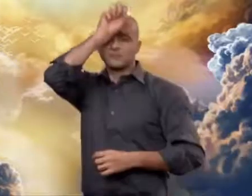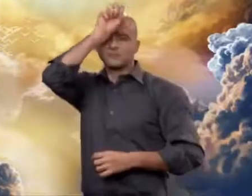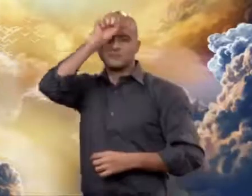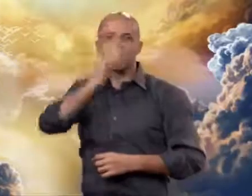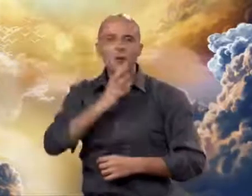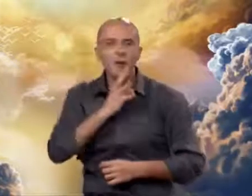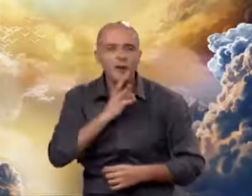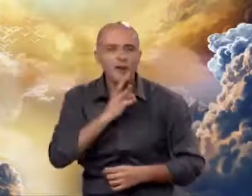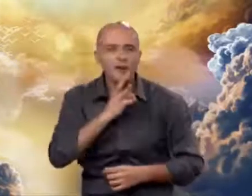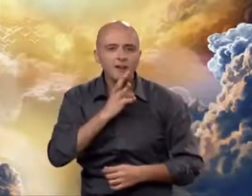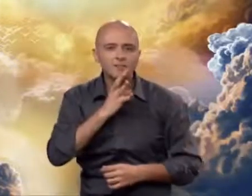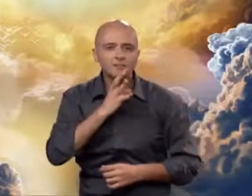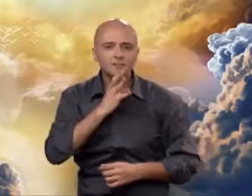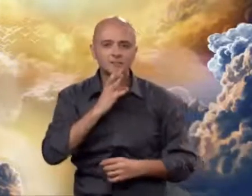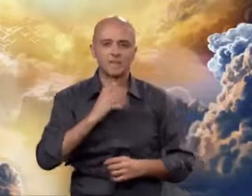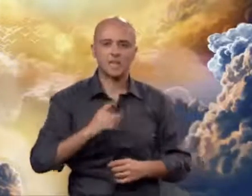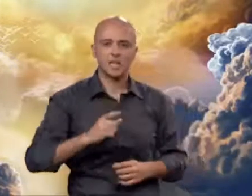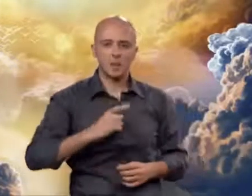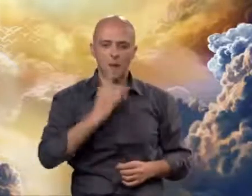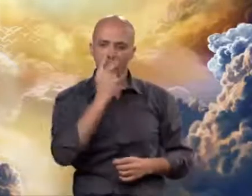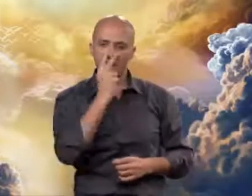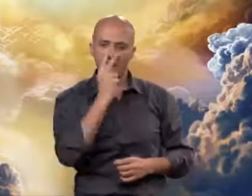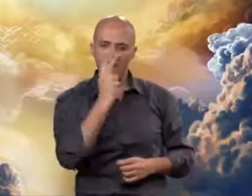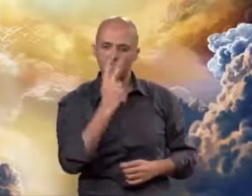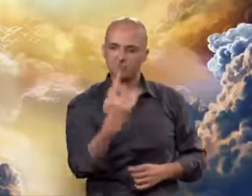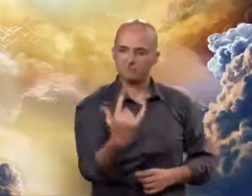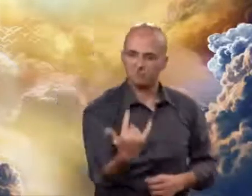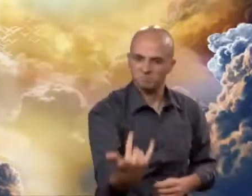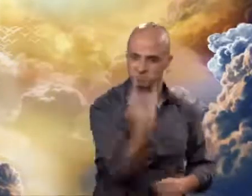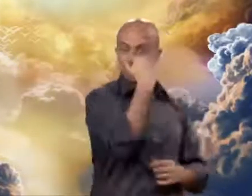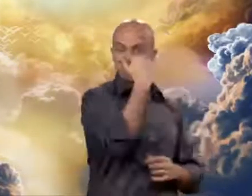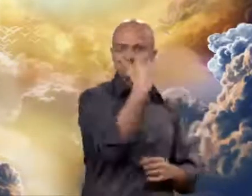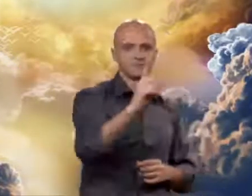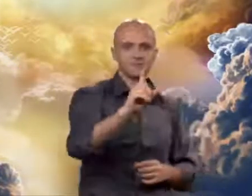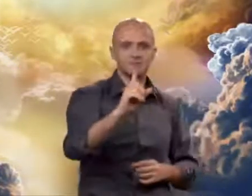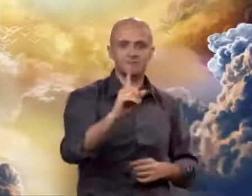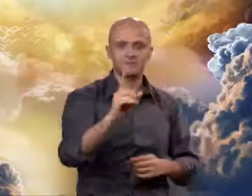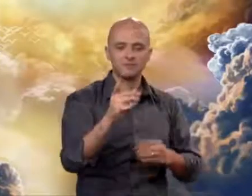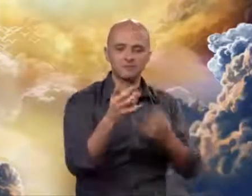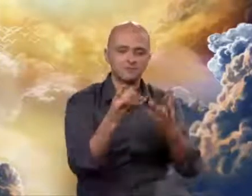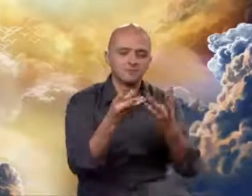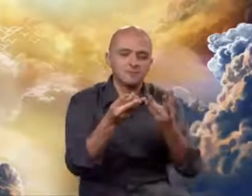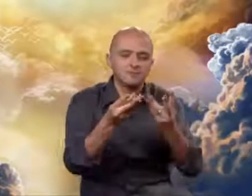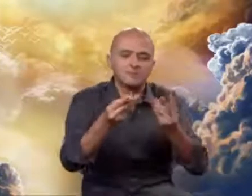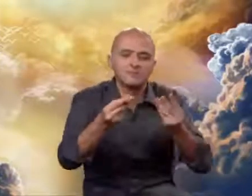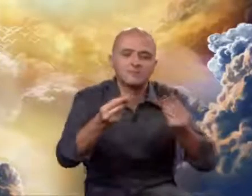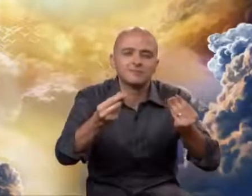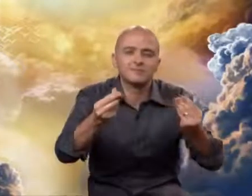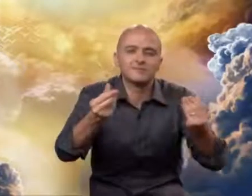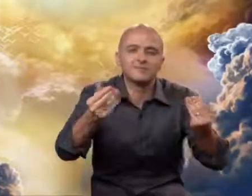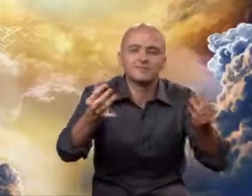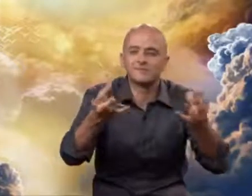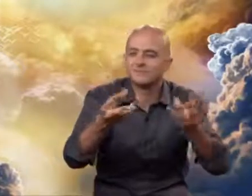é interpretado de modo a agradar corações não convertidos. O amor é apresentado como o principal atributo de